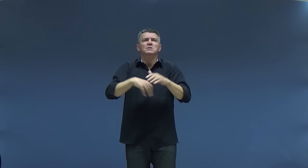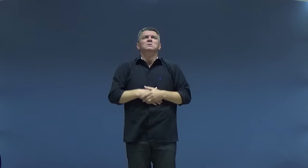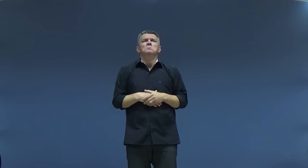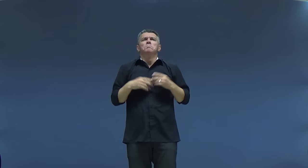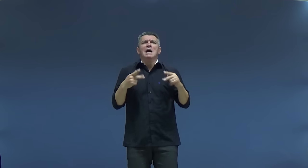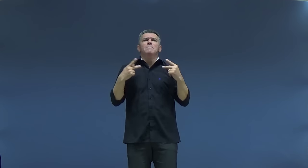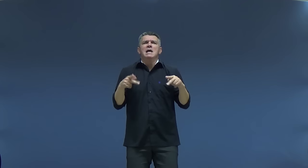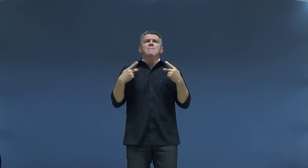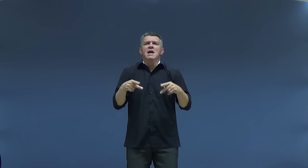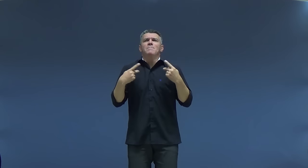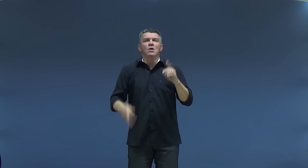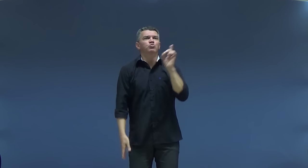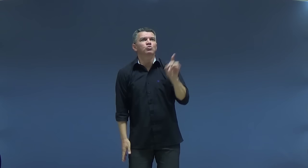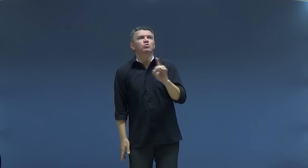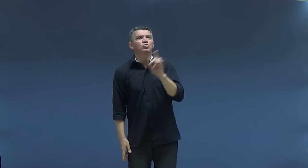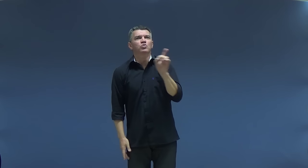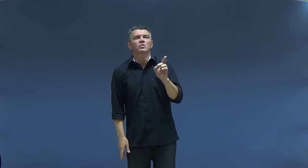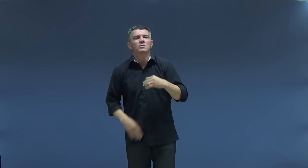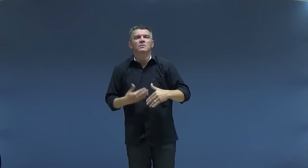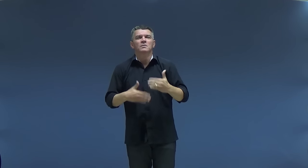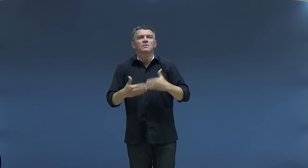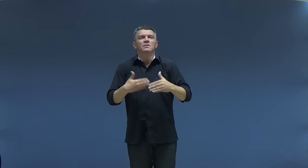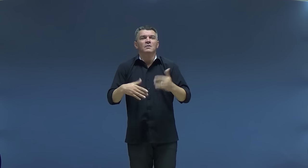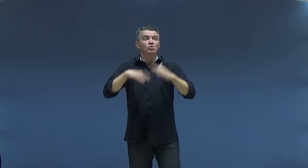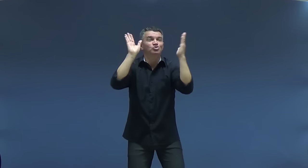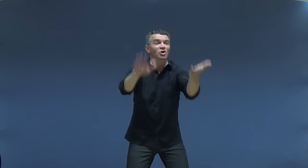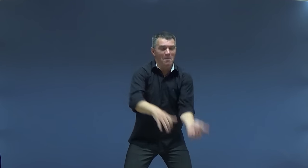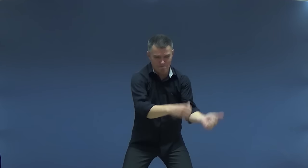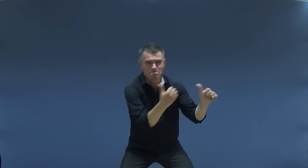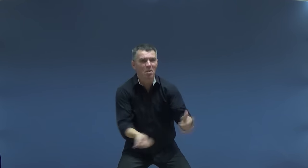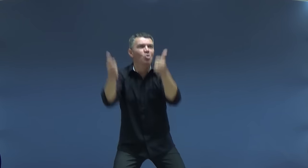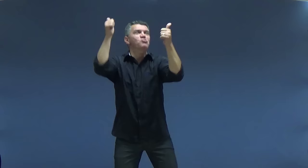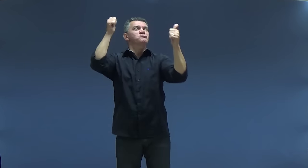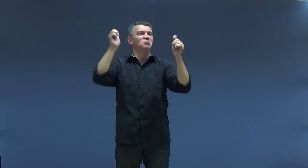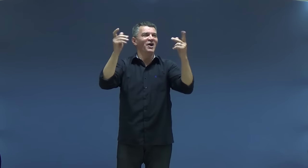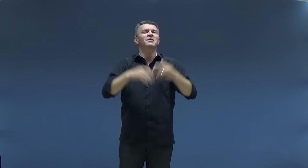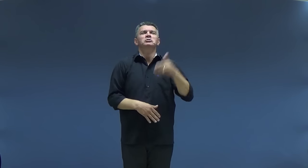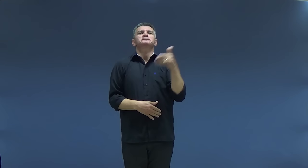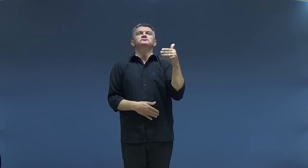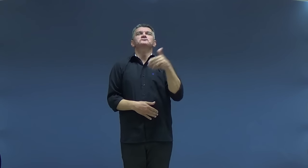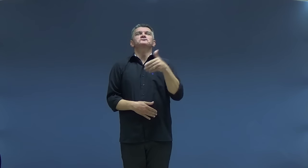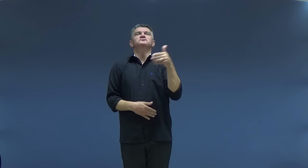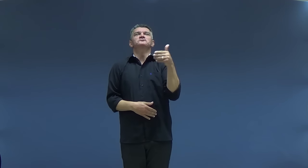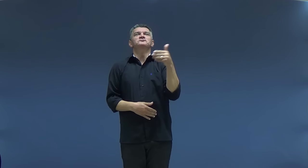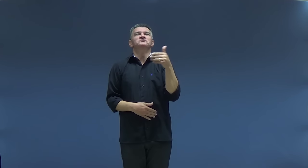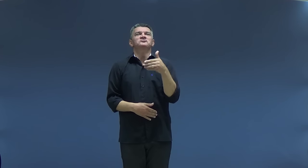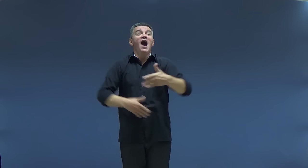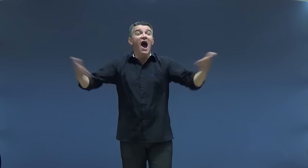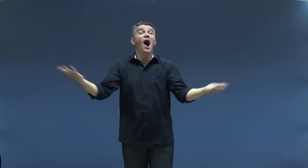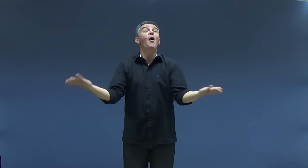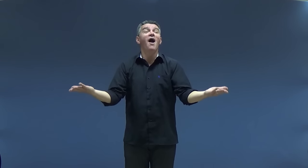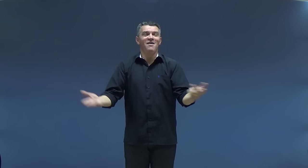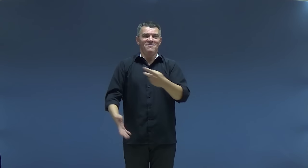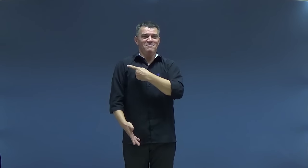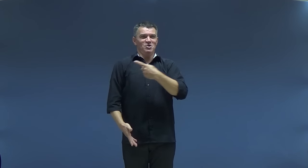na igreja, e daí tinha pregação nos domingos, né, e batizou, continuou indo na igreja e